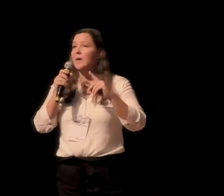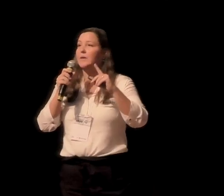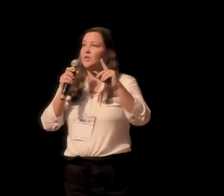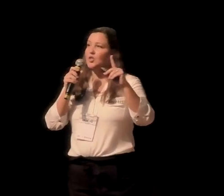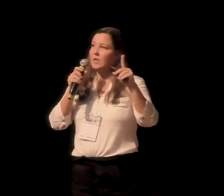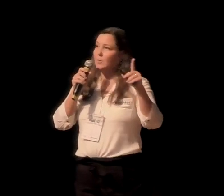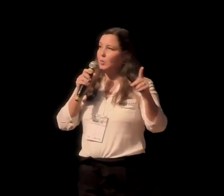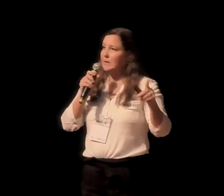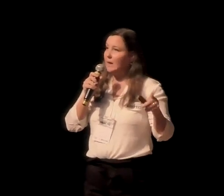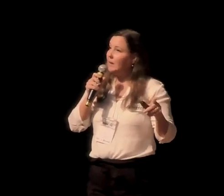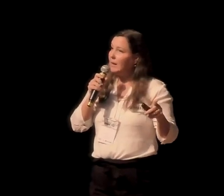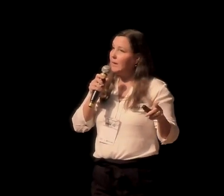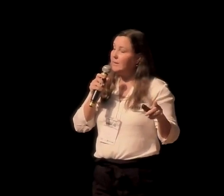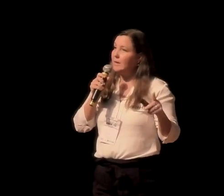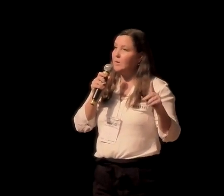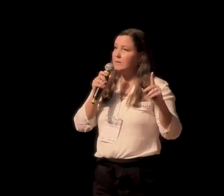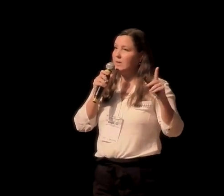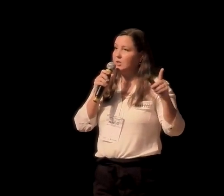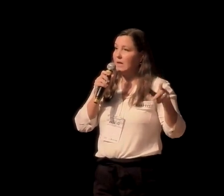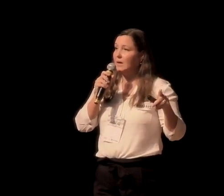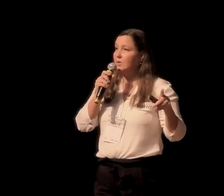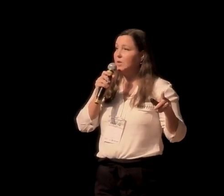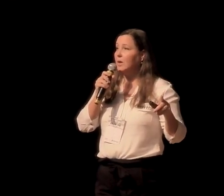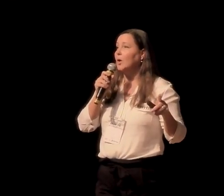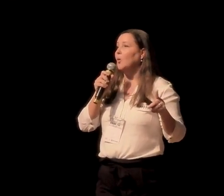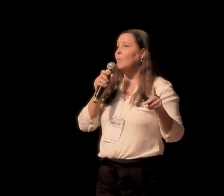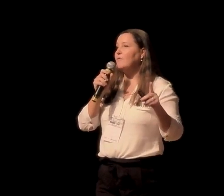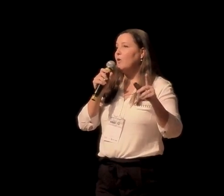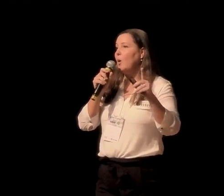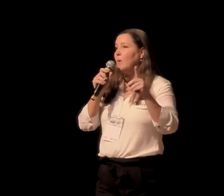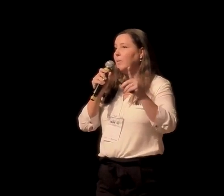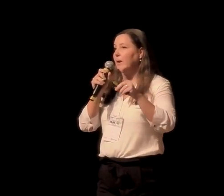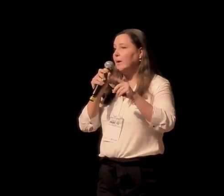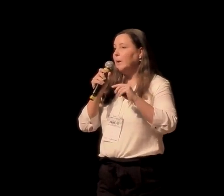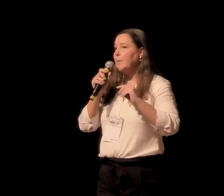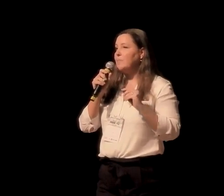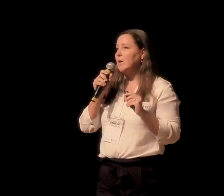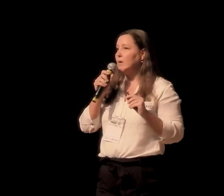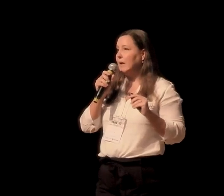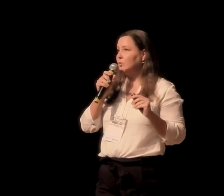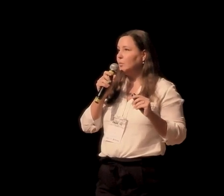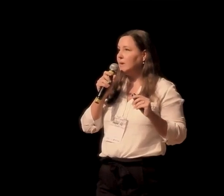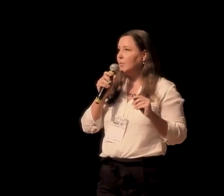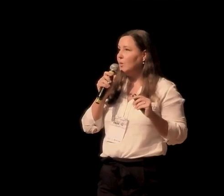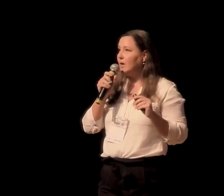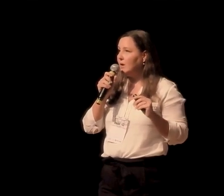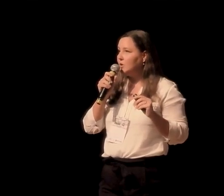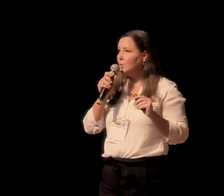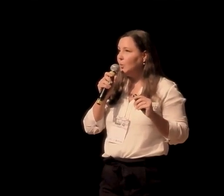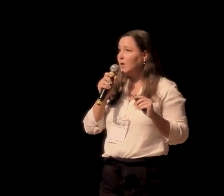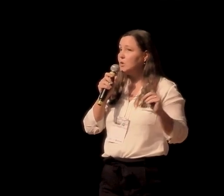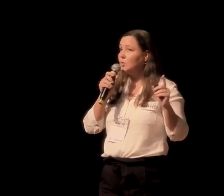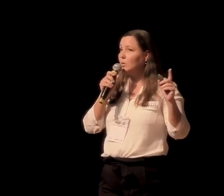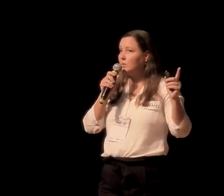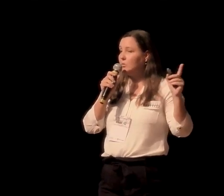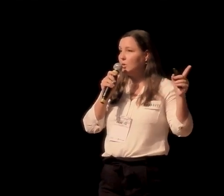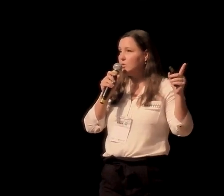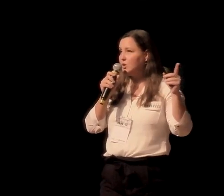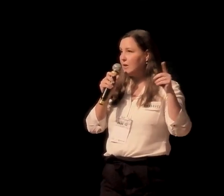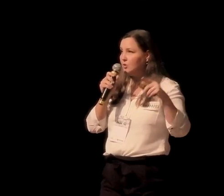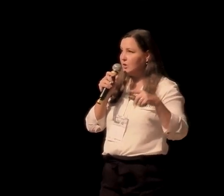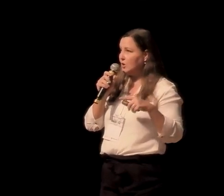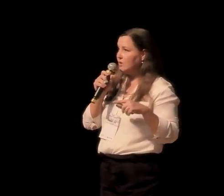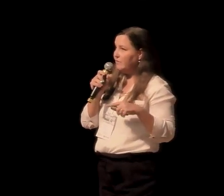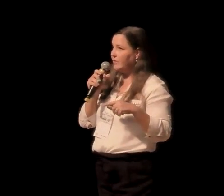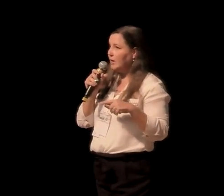ver que a gente tem que botar lá na nossa listagem uma fórmula para eliminar tudo metabolismo porque isso tudo